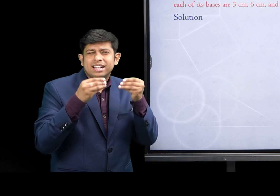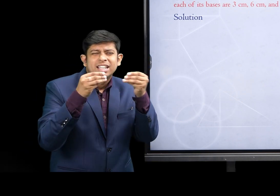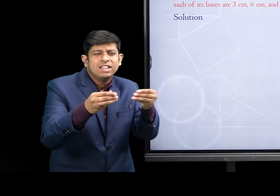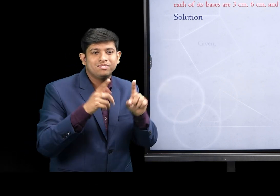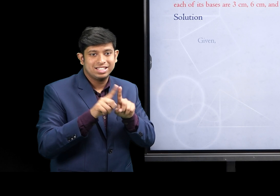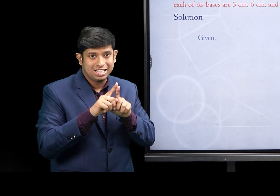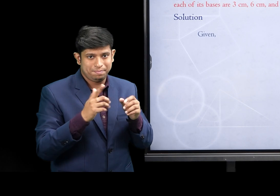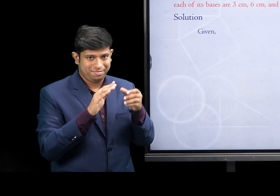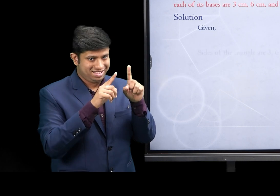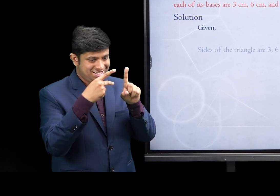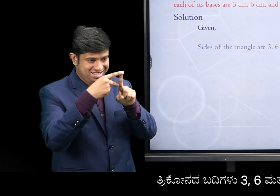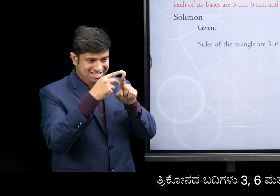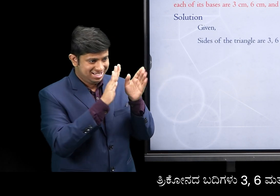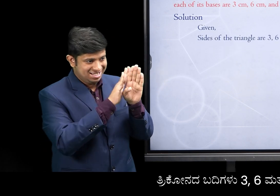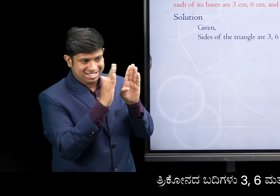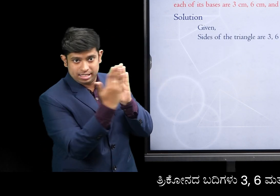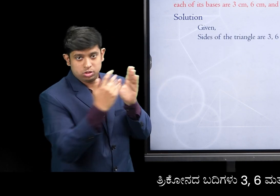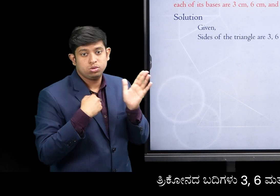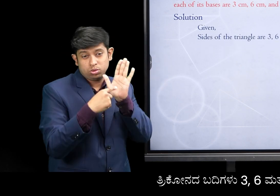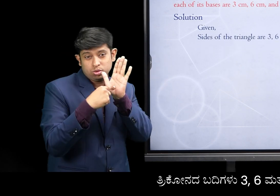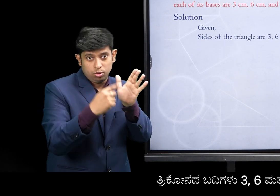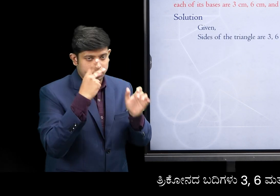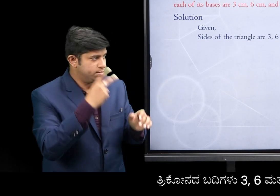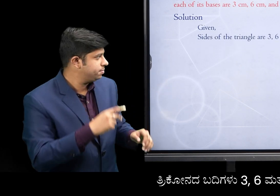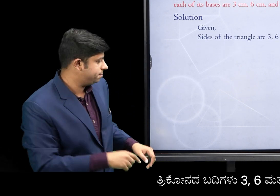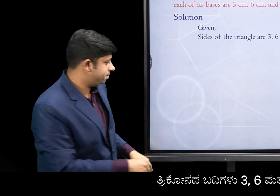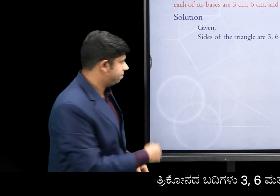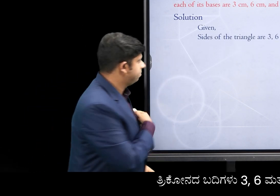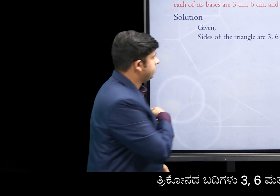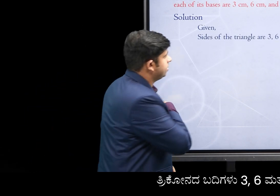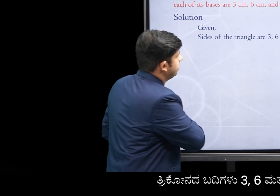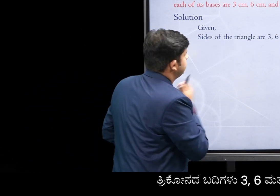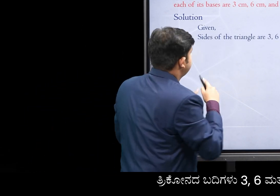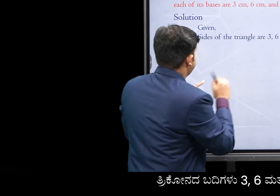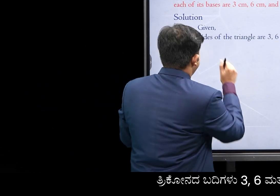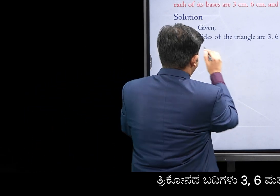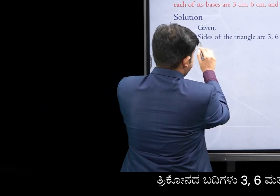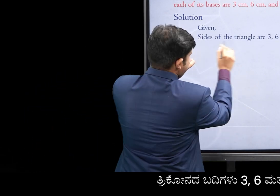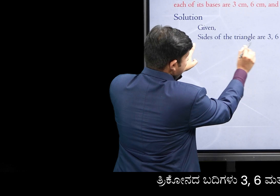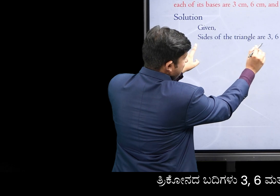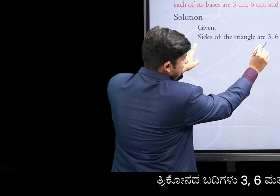ಅವ್ರೇನ್ ಕೊಟ್ಟಿದ್ದಾರಂದ್ರೆ ತ್ರಿಕೋನದ ಬದಿಗಳು 3, 6 ಮತ್ತು 7 ಸೆಂಟಿಮೀಟರ್ಗಳಾಗಿವೆ.